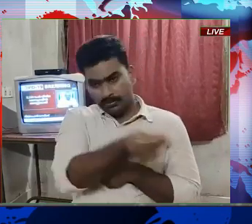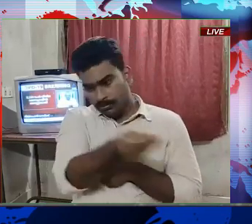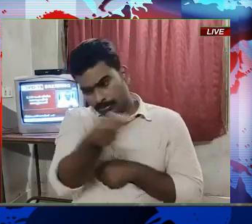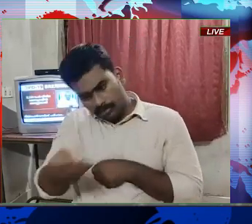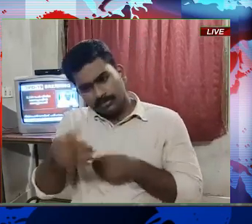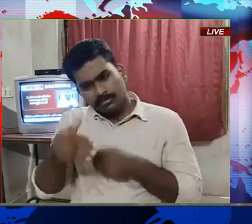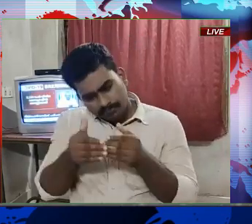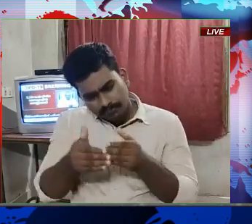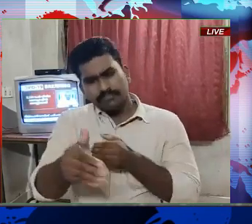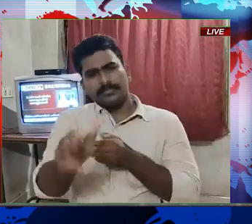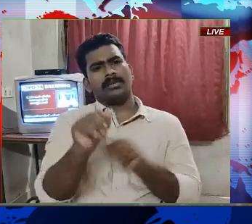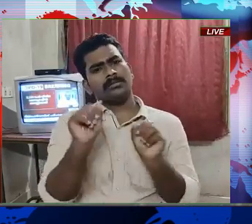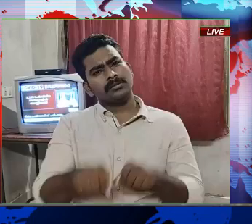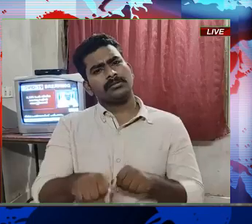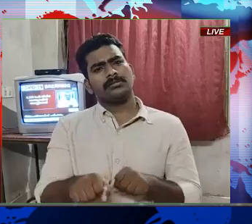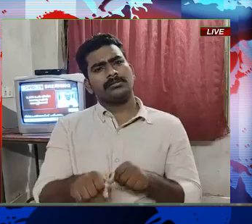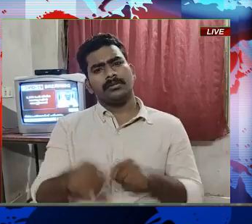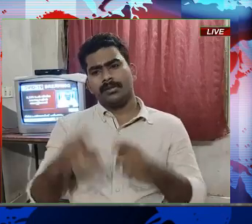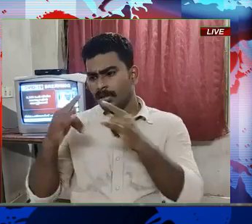ചിലർ